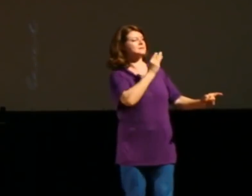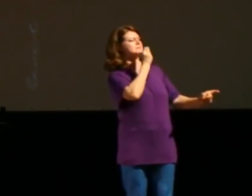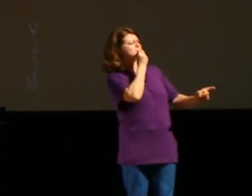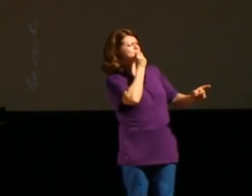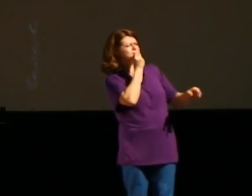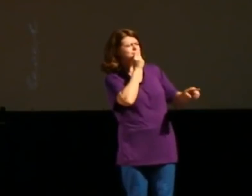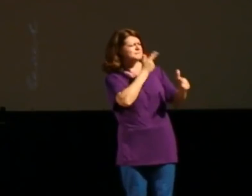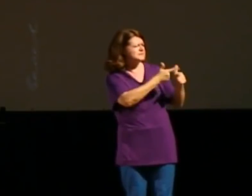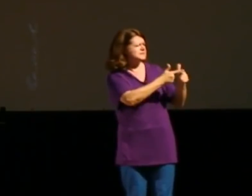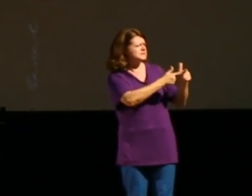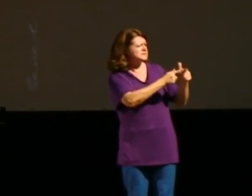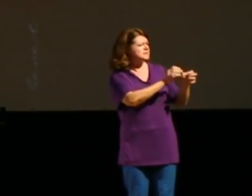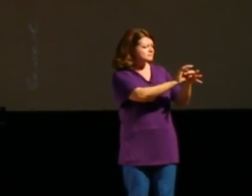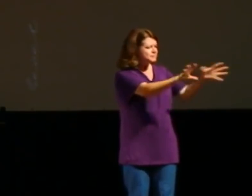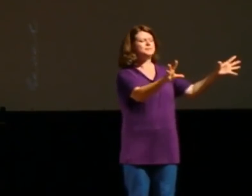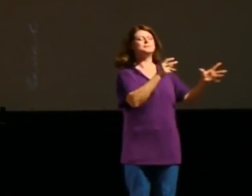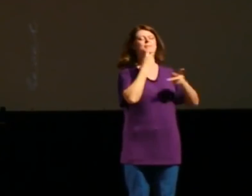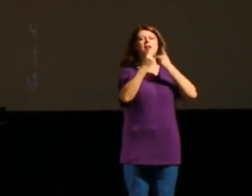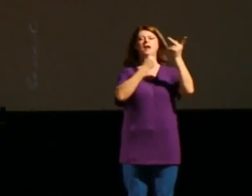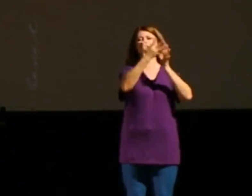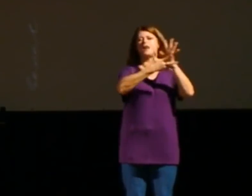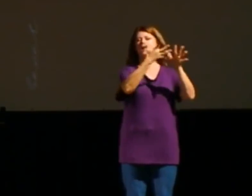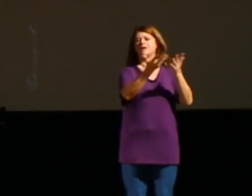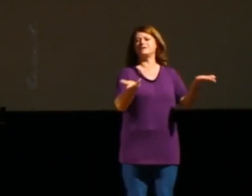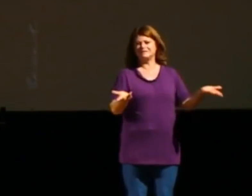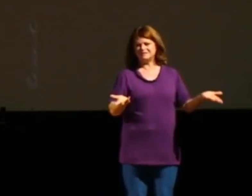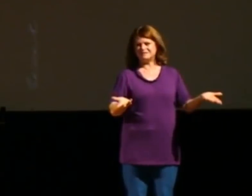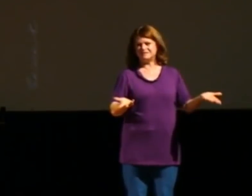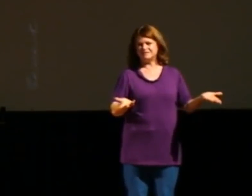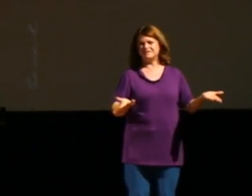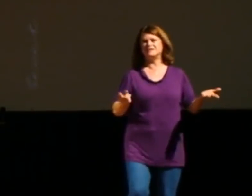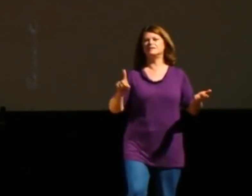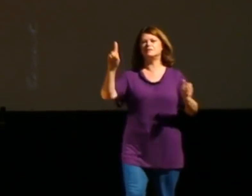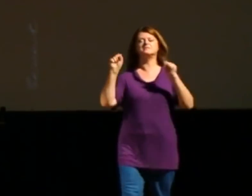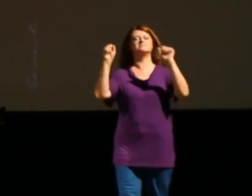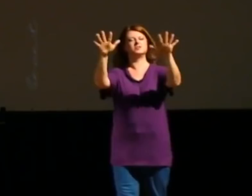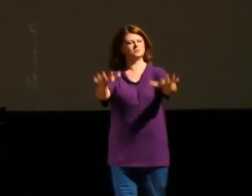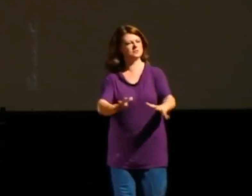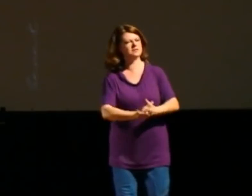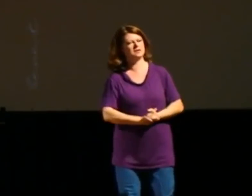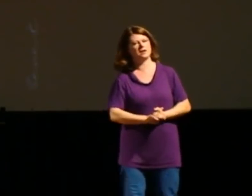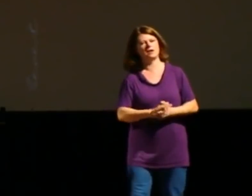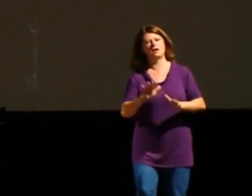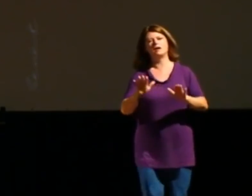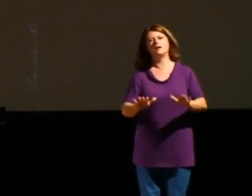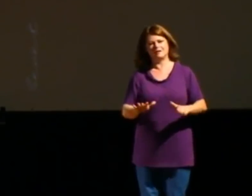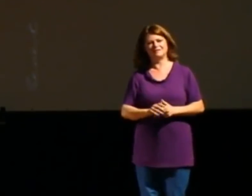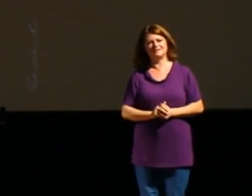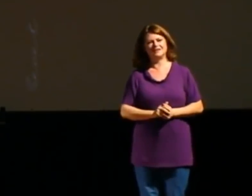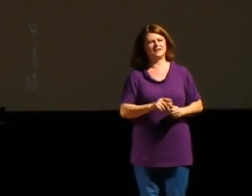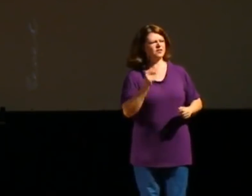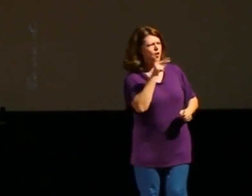abrir. Deus é capaz de abrir possibilidades aonde você nunca imaginou que Ele poderia